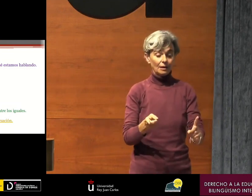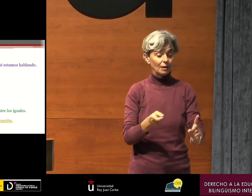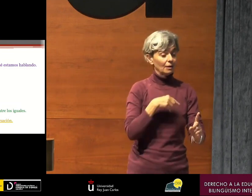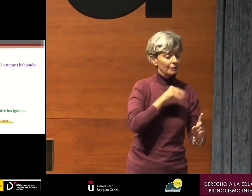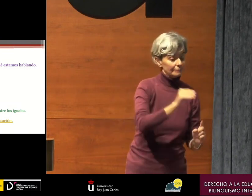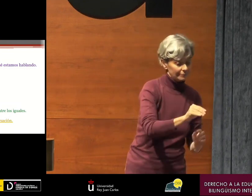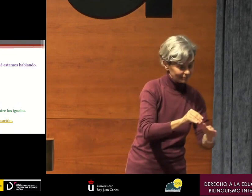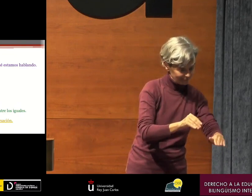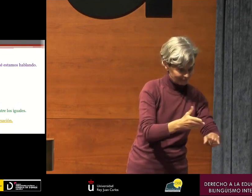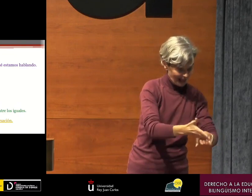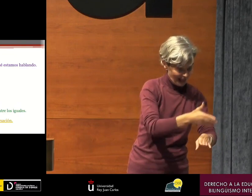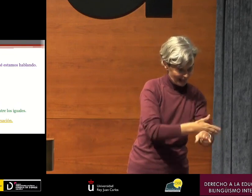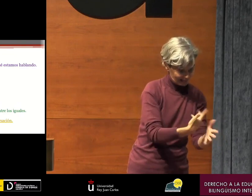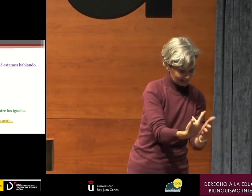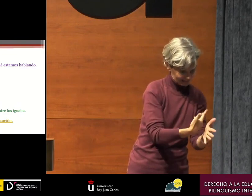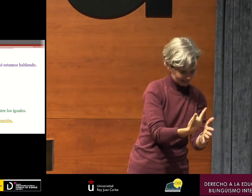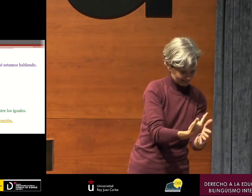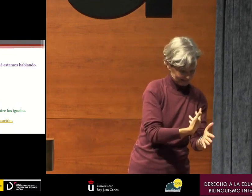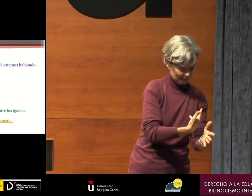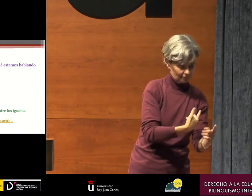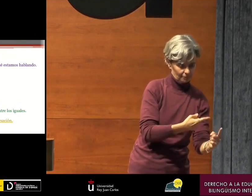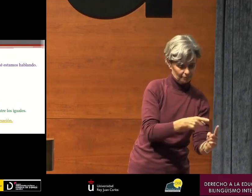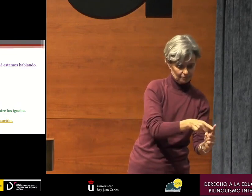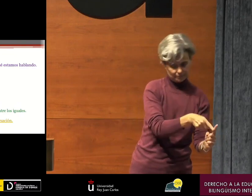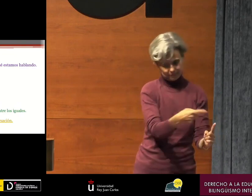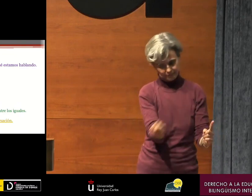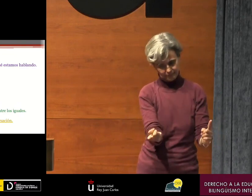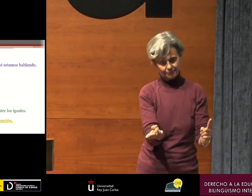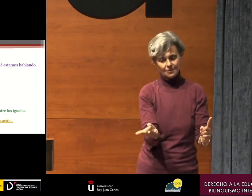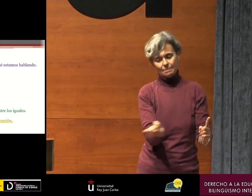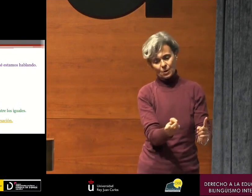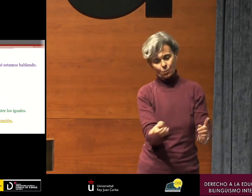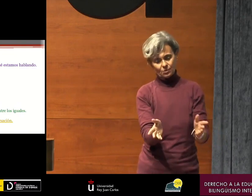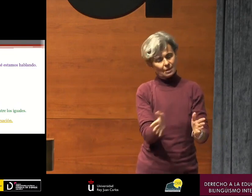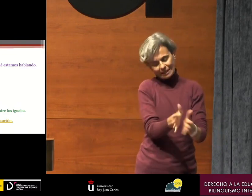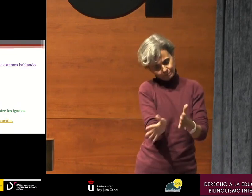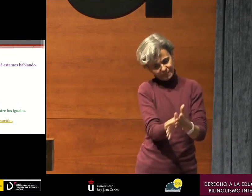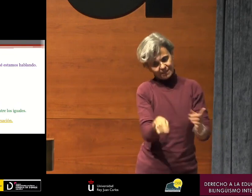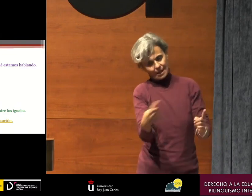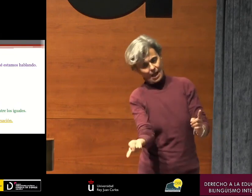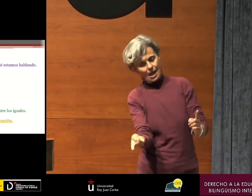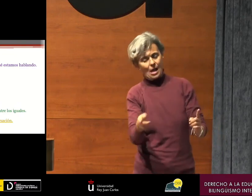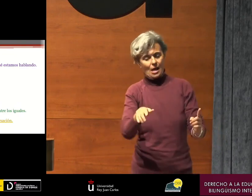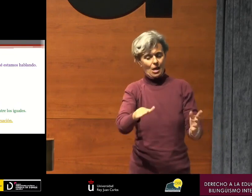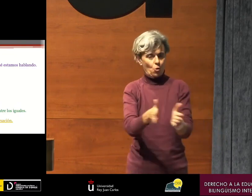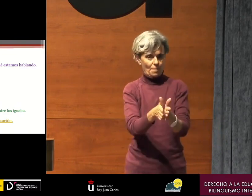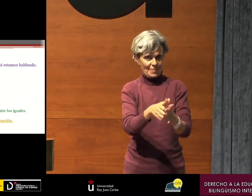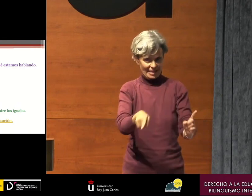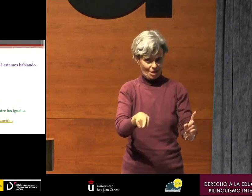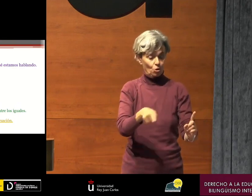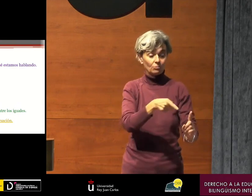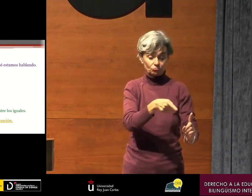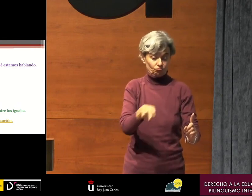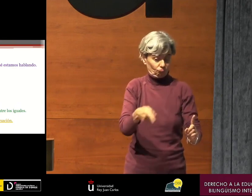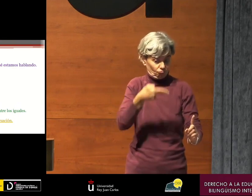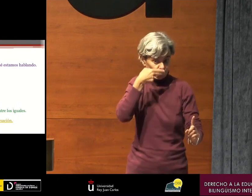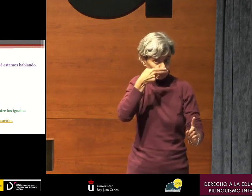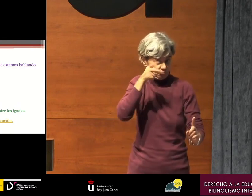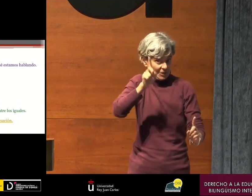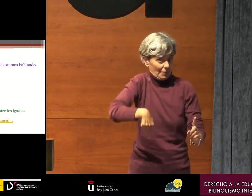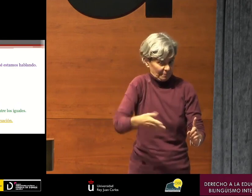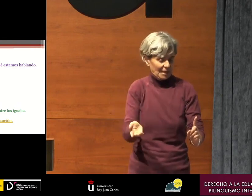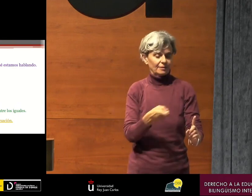Y entonces yo, el adulto, en vez de yo responderle, facilito y fomento la conversación entre ambos y le